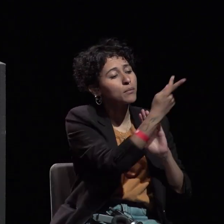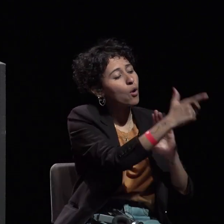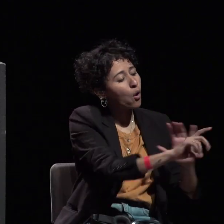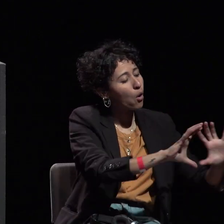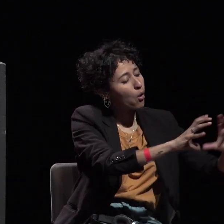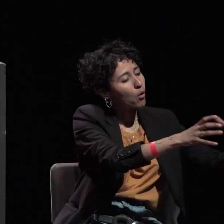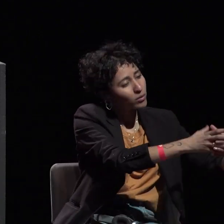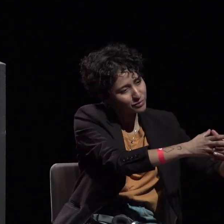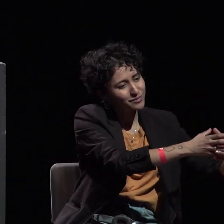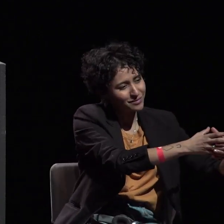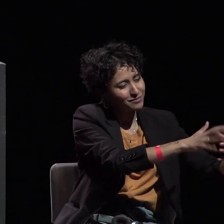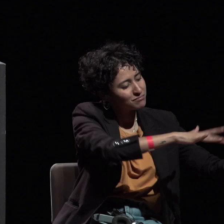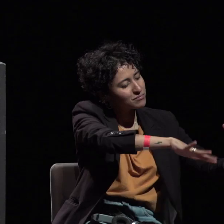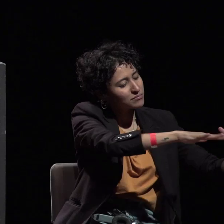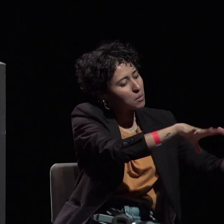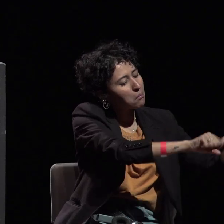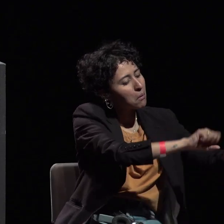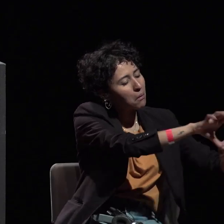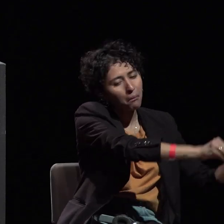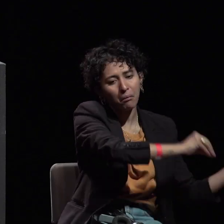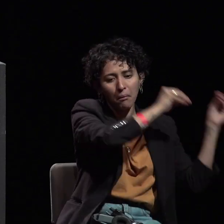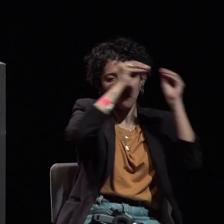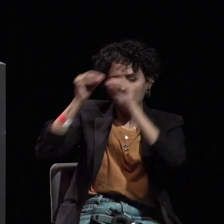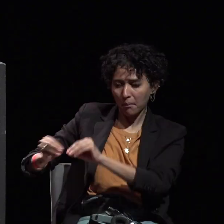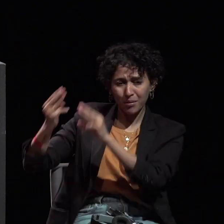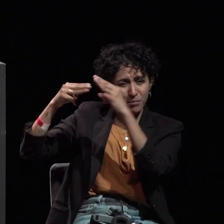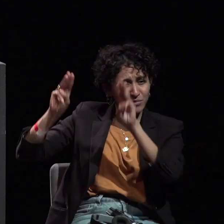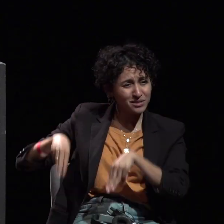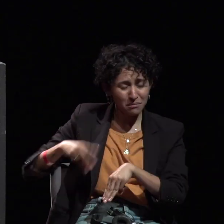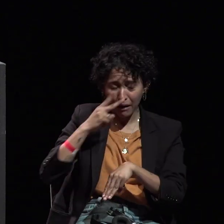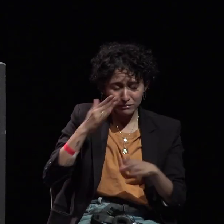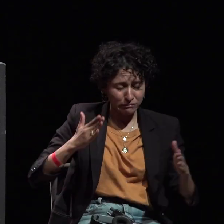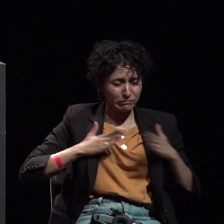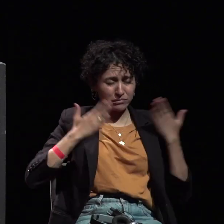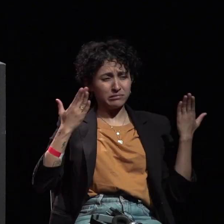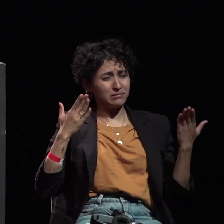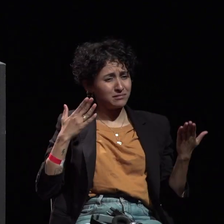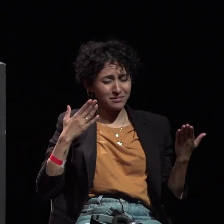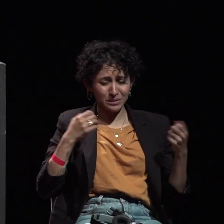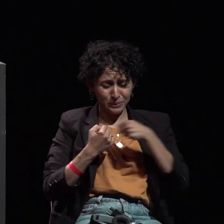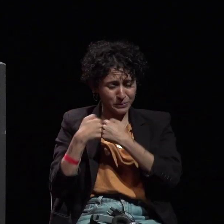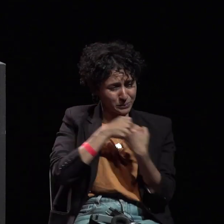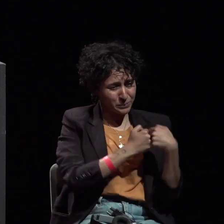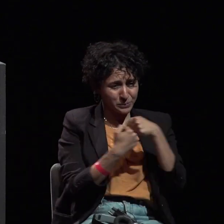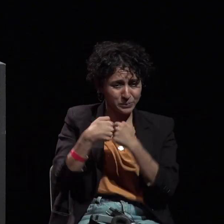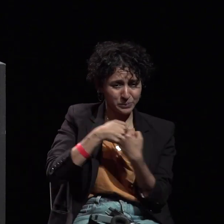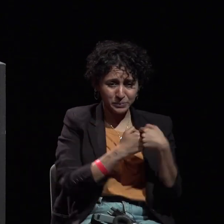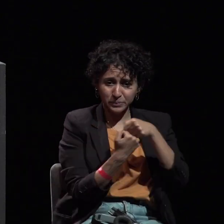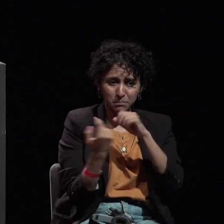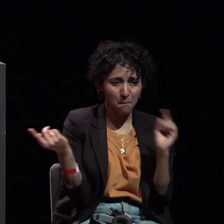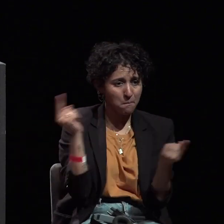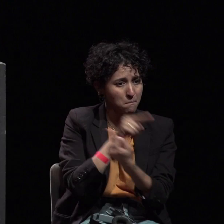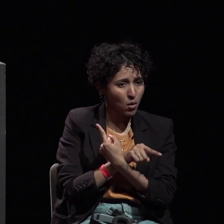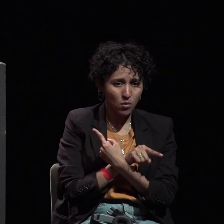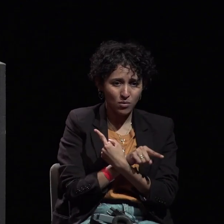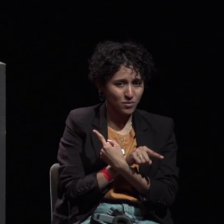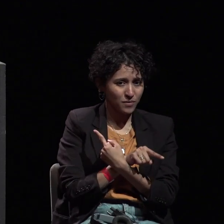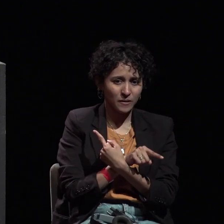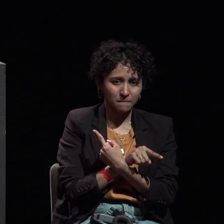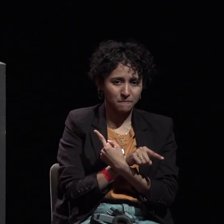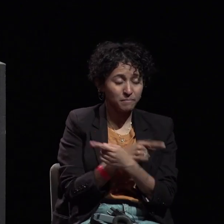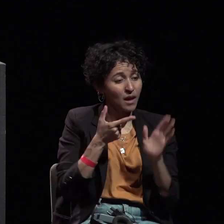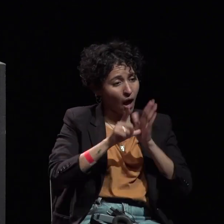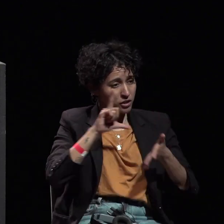e trajetórias é uma passagem abrupta entre mundos, que frequentemente implica na distorção profunda, se não na perda completa, daquela